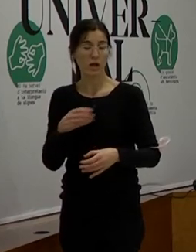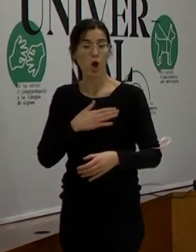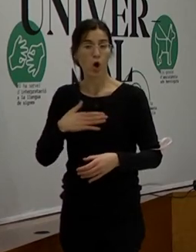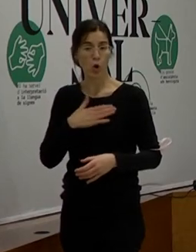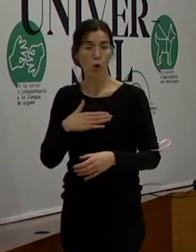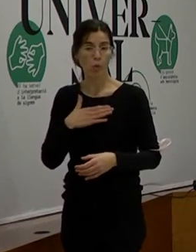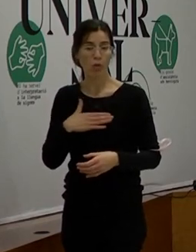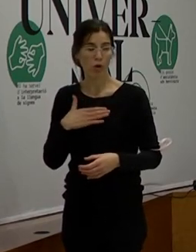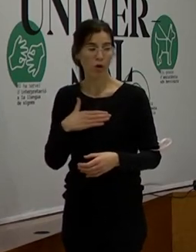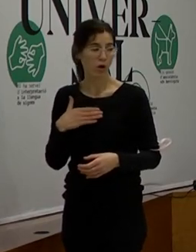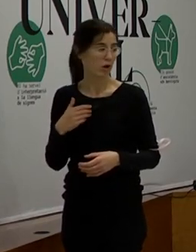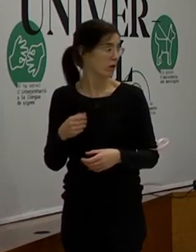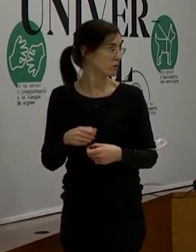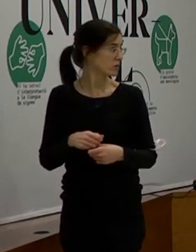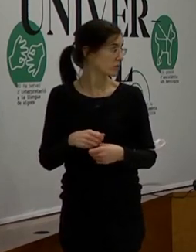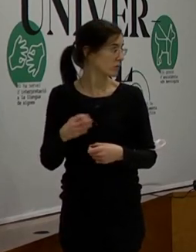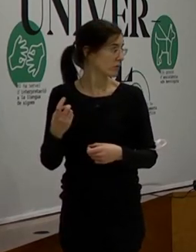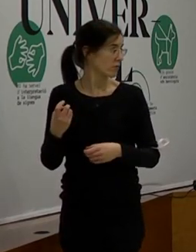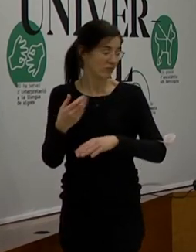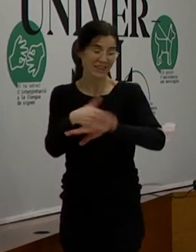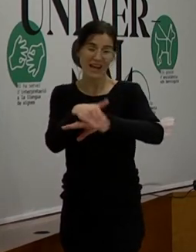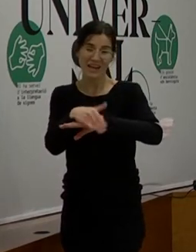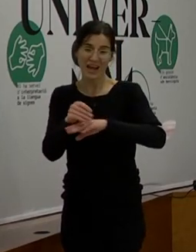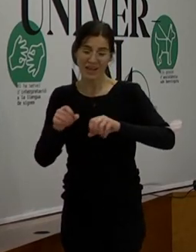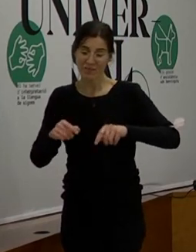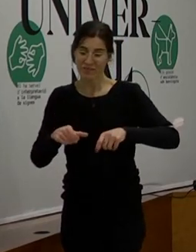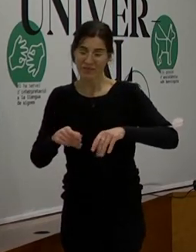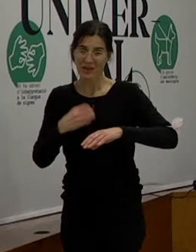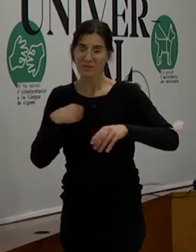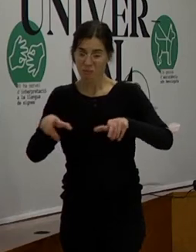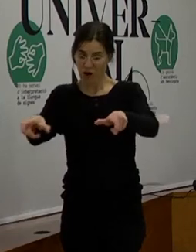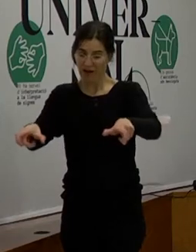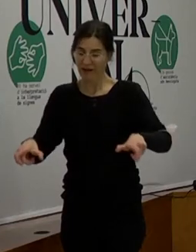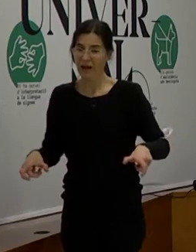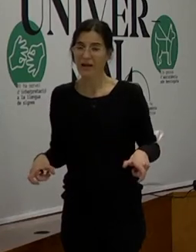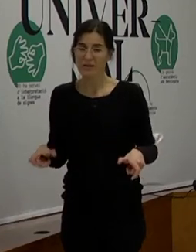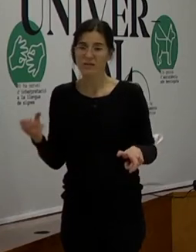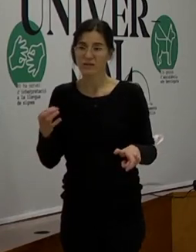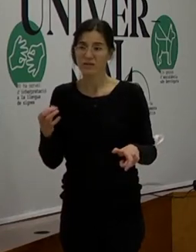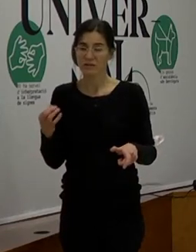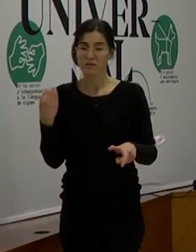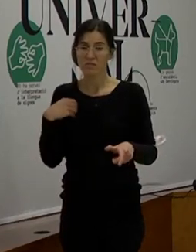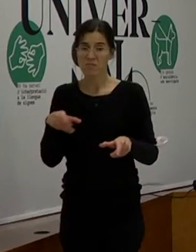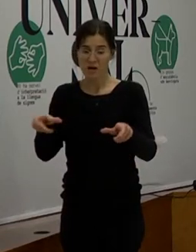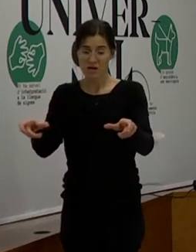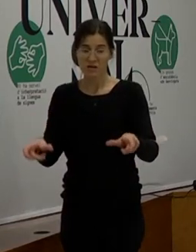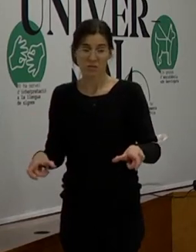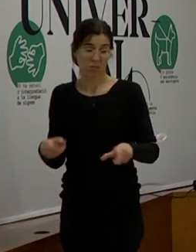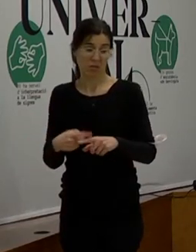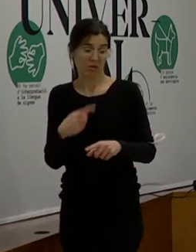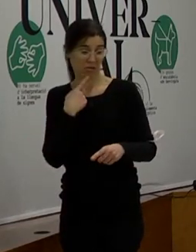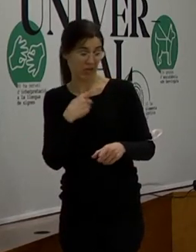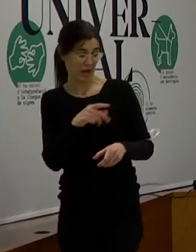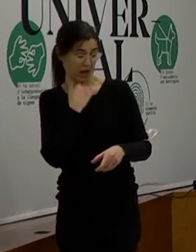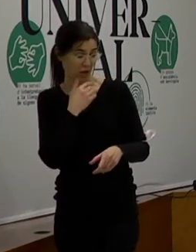que peatonalitzar als carrers amb voreres que es diuen voreres per dir alguna cosa, perquè vas a la